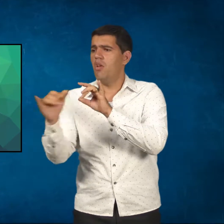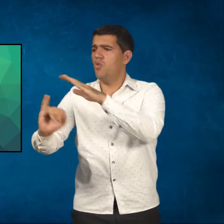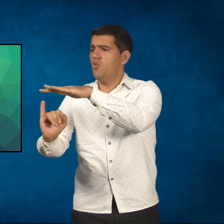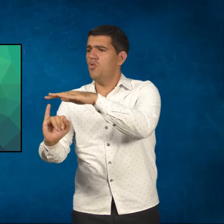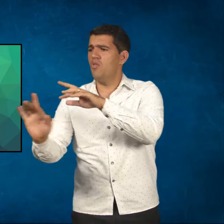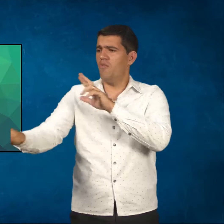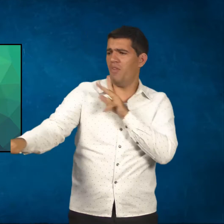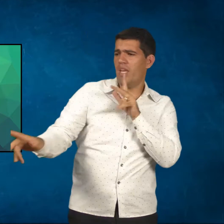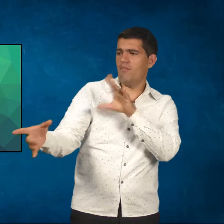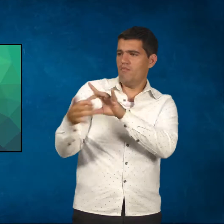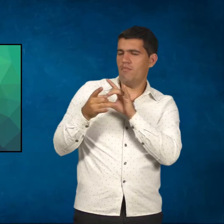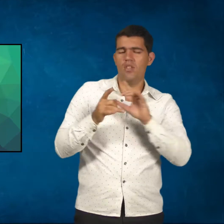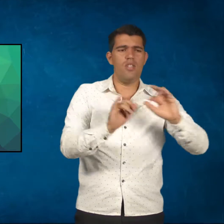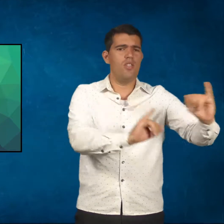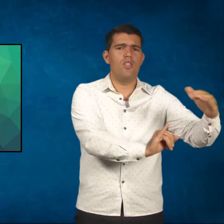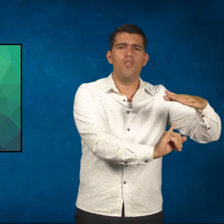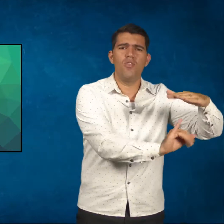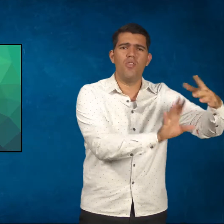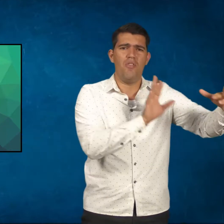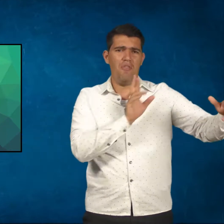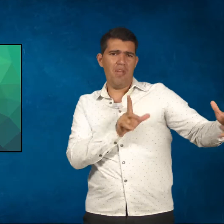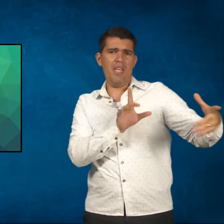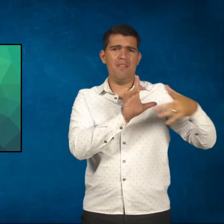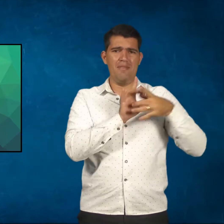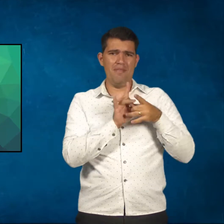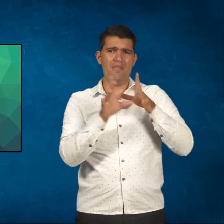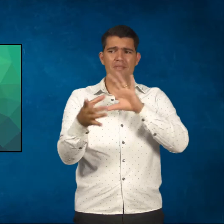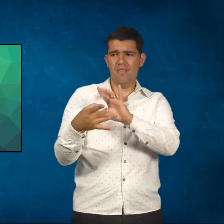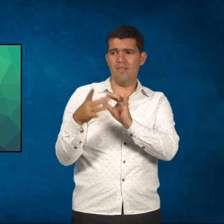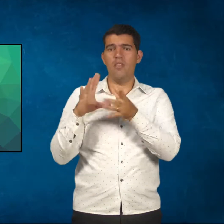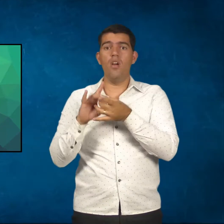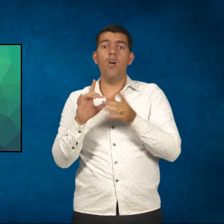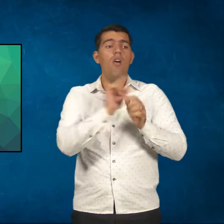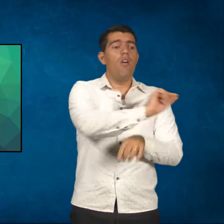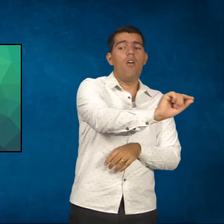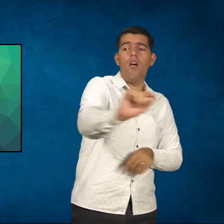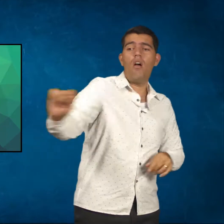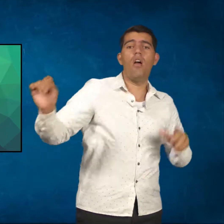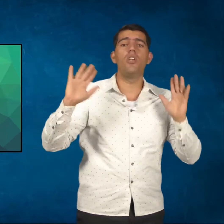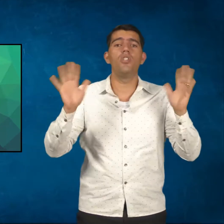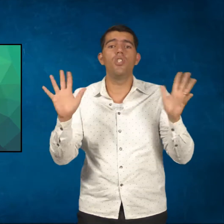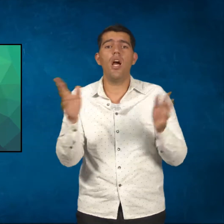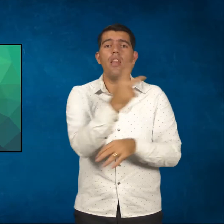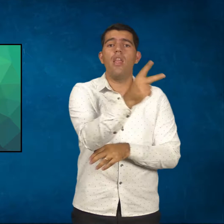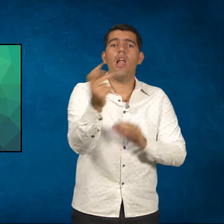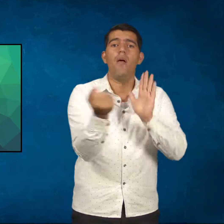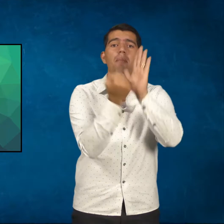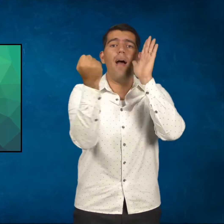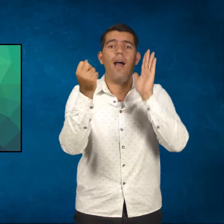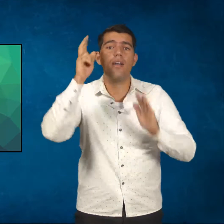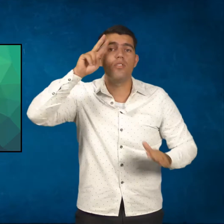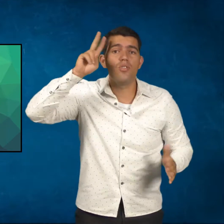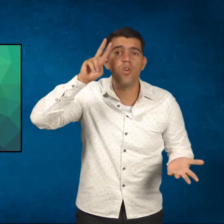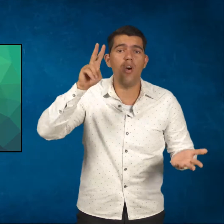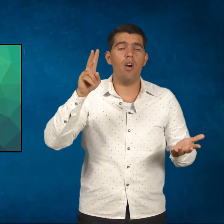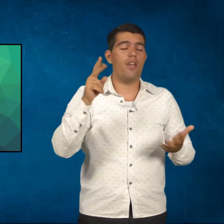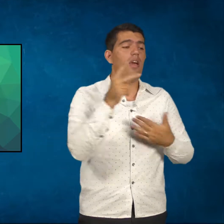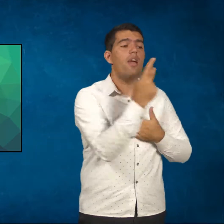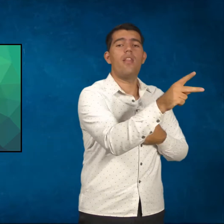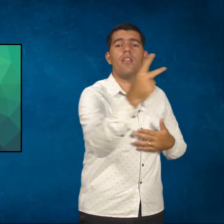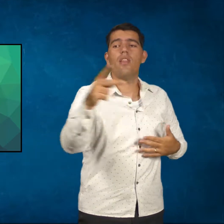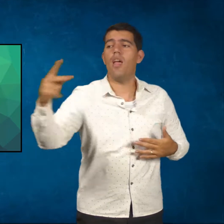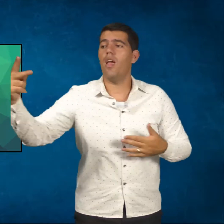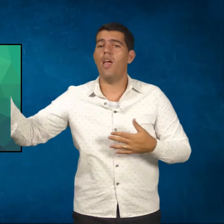várias instituições. Essas instituições já tinham historicamente marcadas a